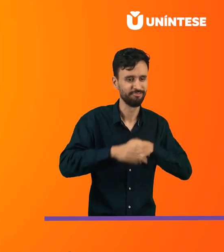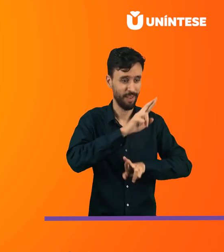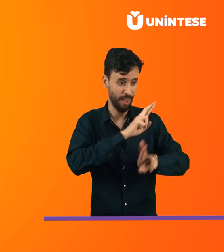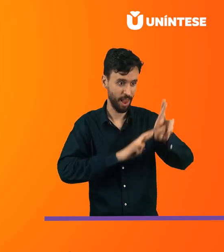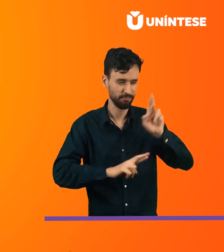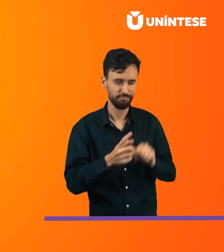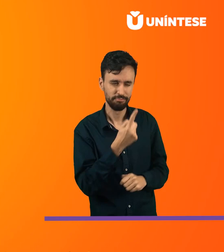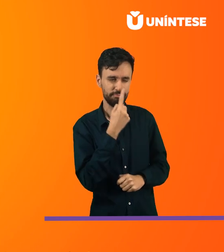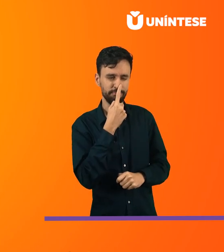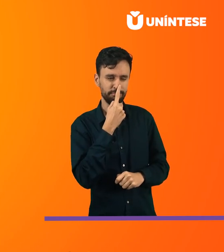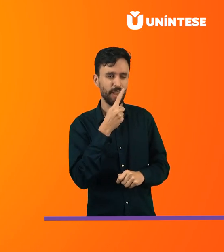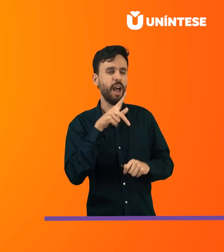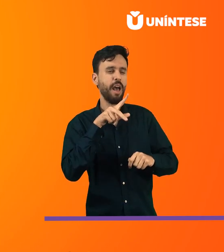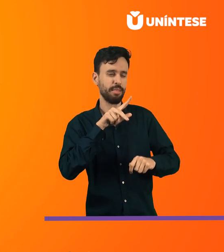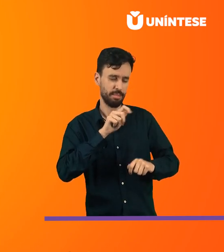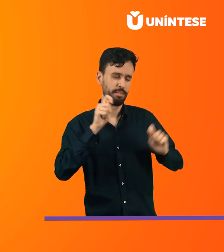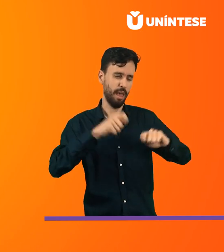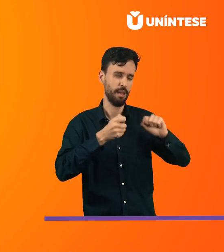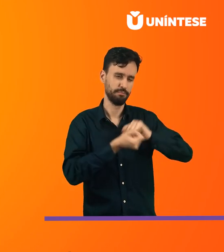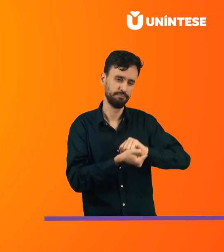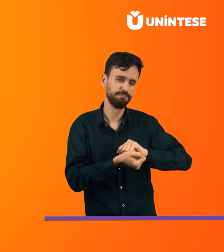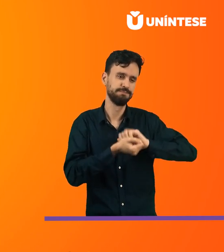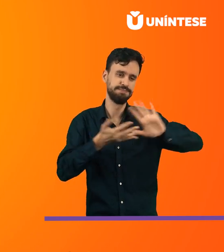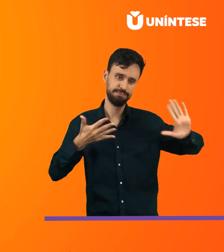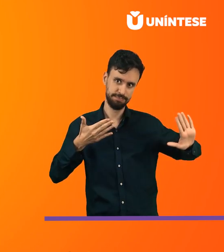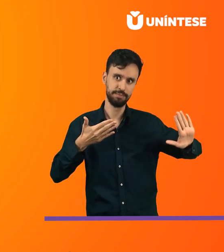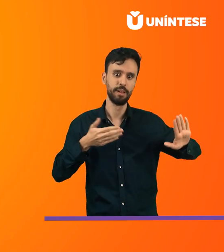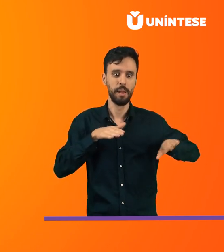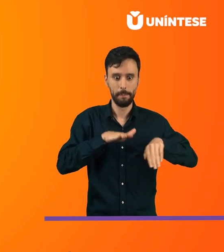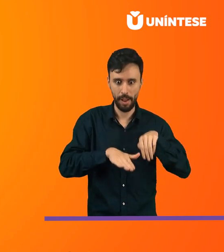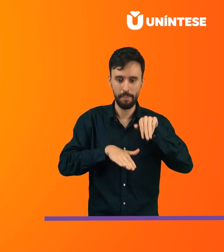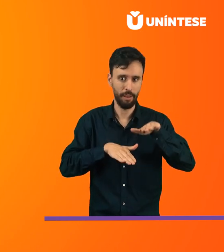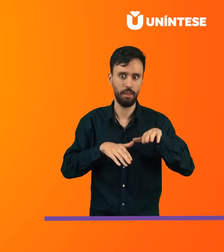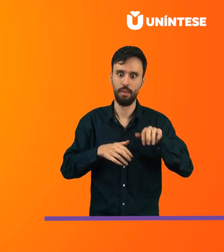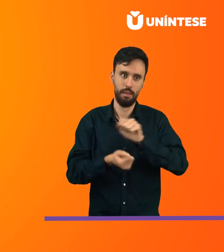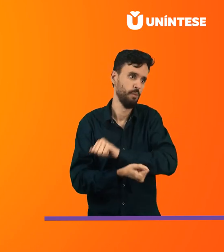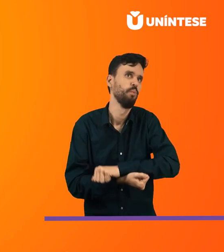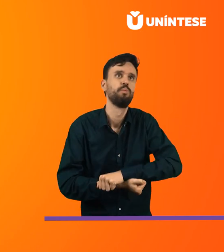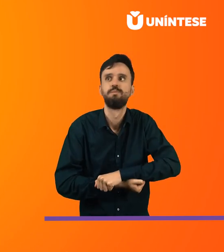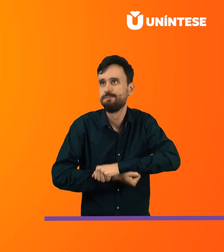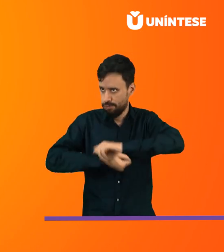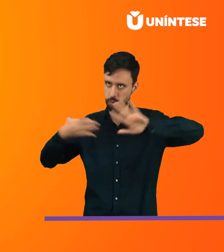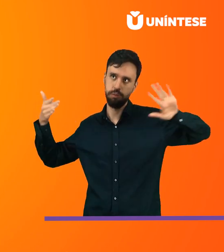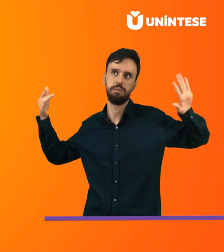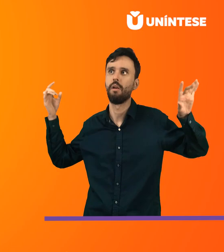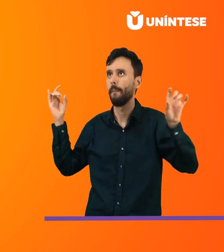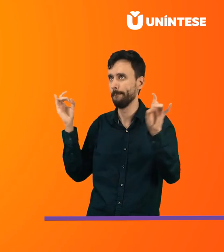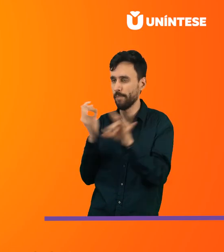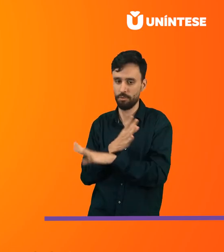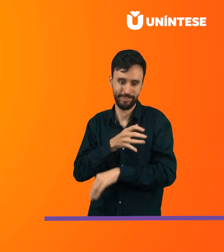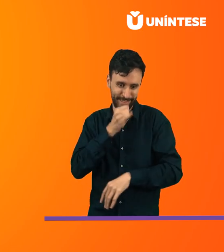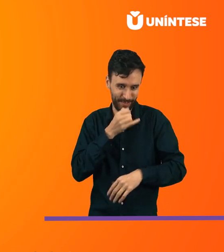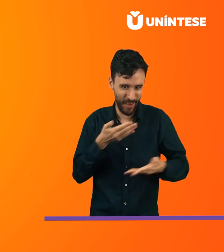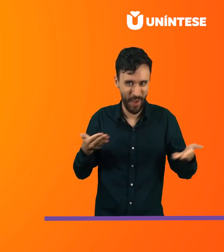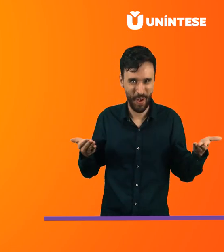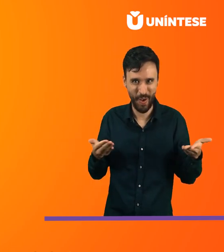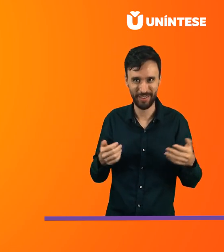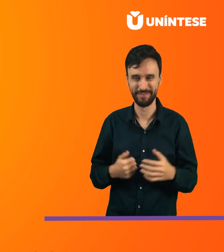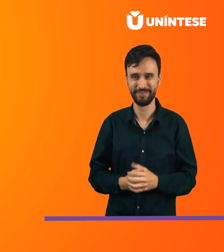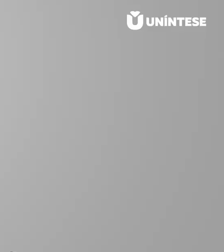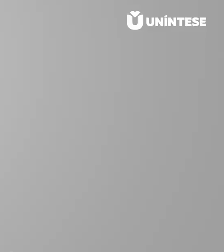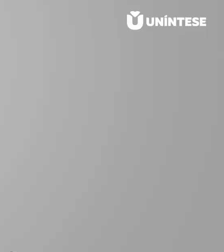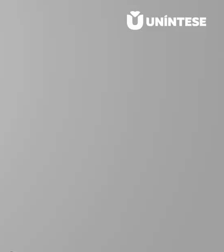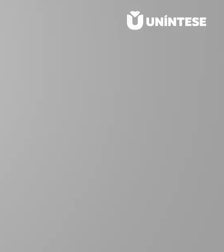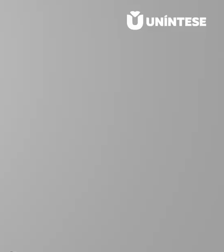você começar a ter um relacionamento maior, a sua fluência vai melhorar. Com o tempo. Também não é do dia para a noite, né? Ai, conversei com um